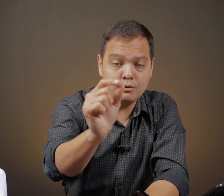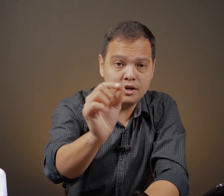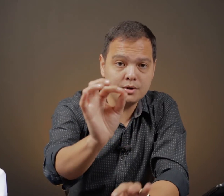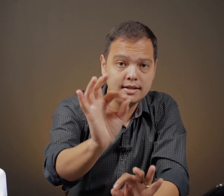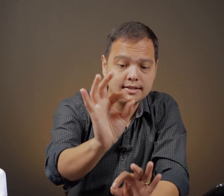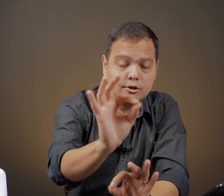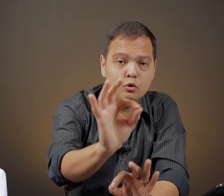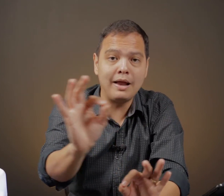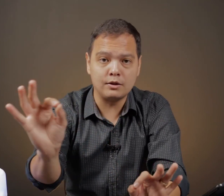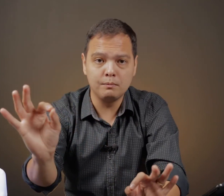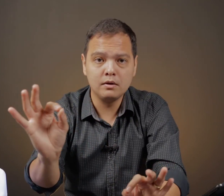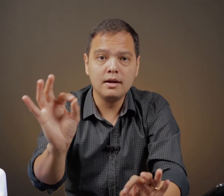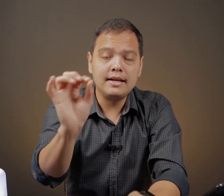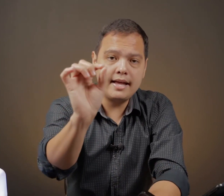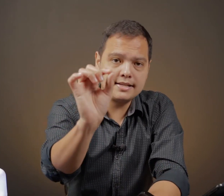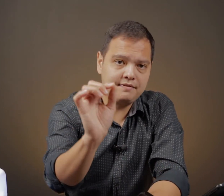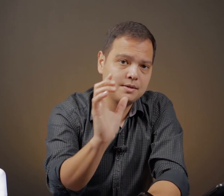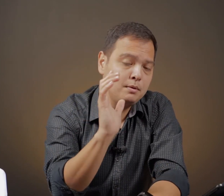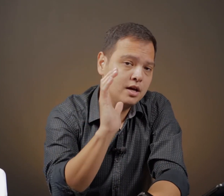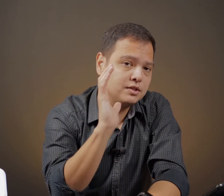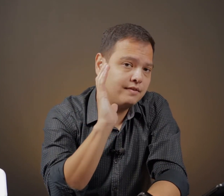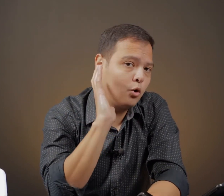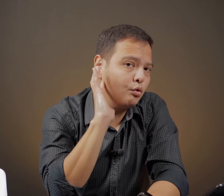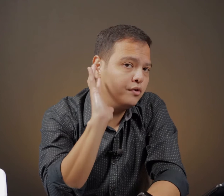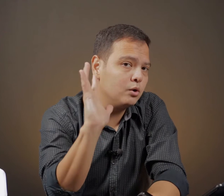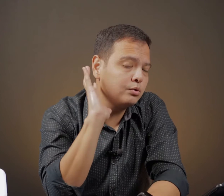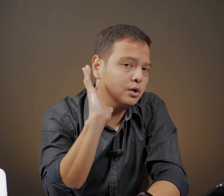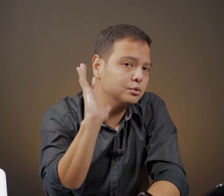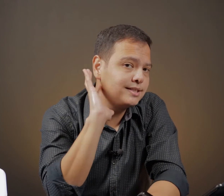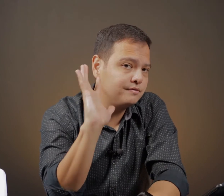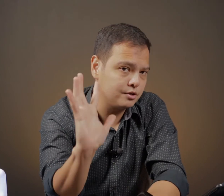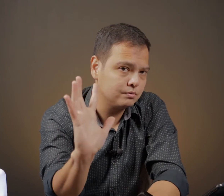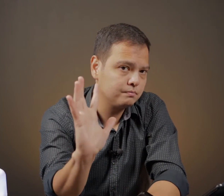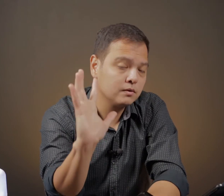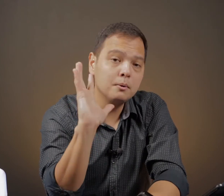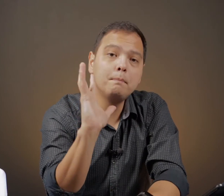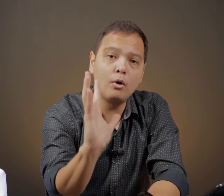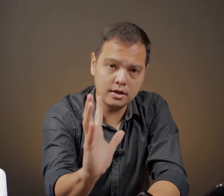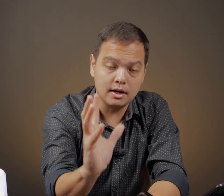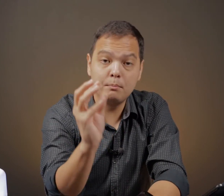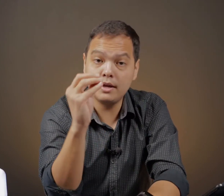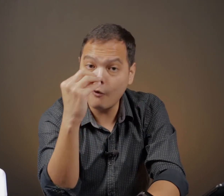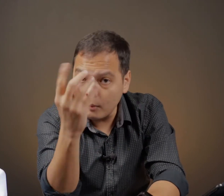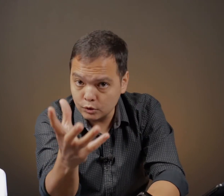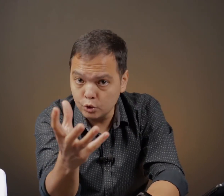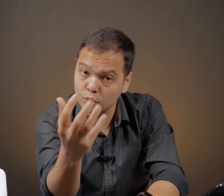vídeo que seja dublado. E aí o que você vai fazer? Primeiro você vai ouvir o conteúdo desse vídeo. Por quê? Porque como adulto nós